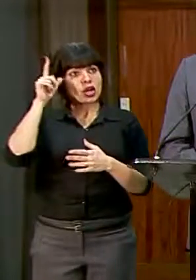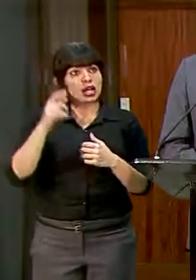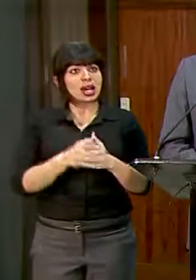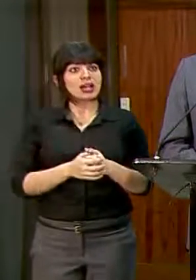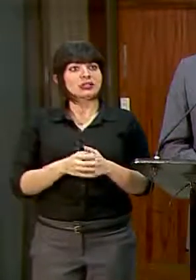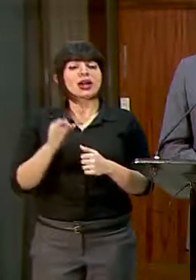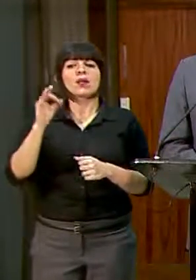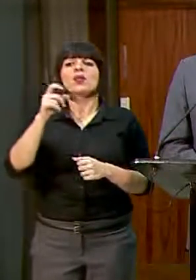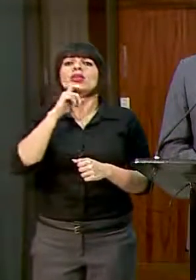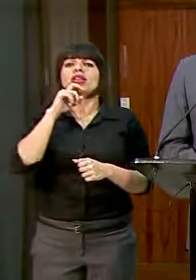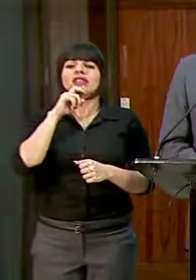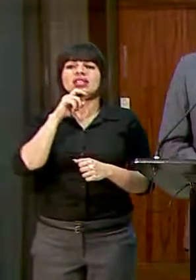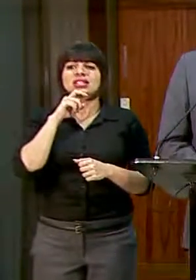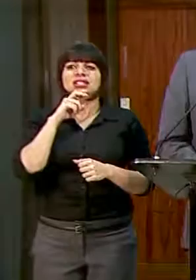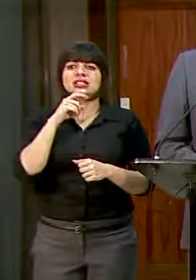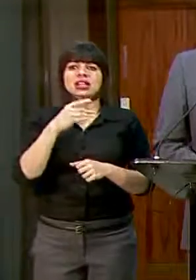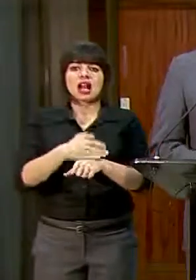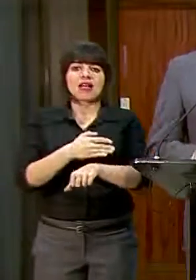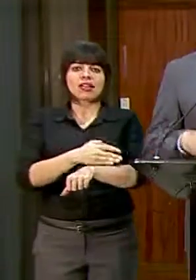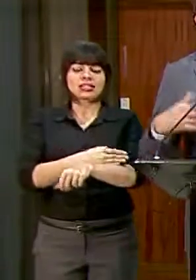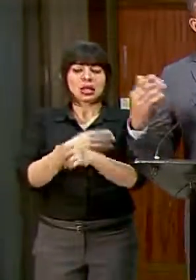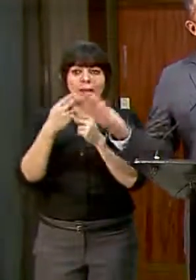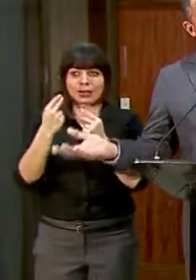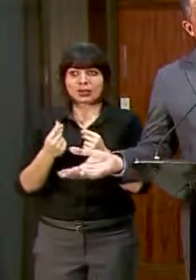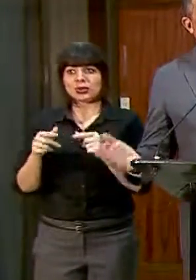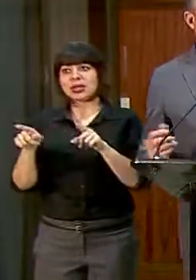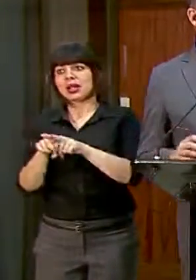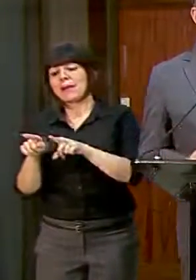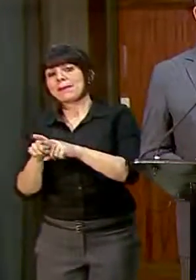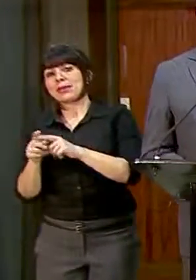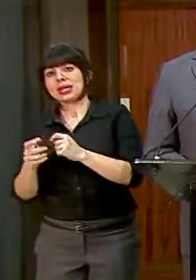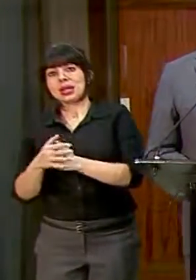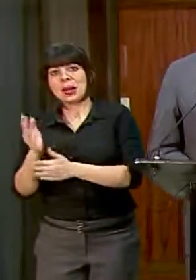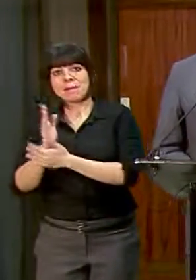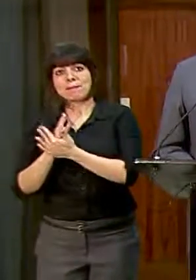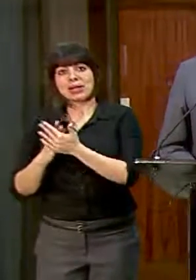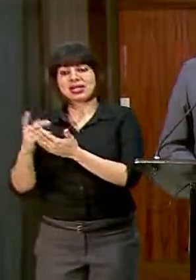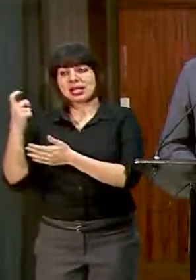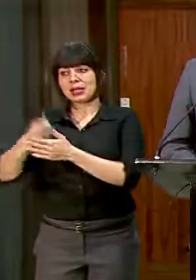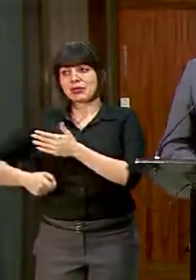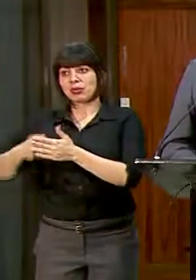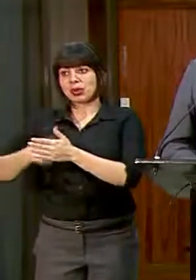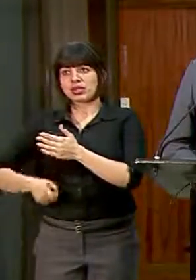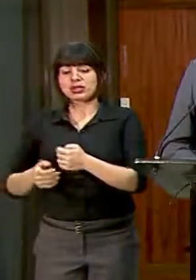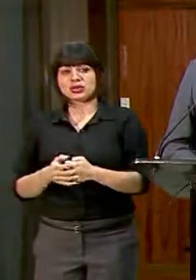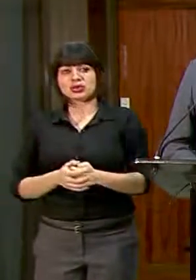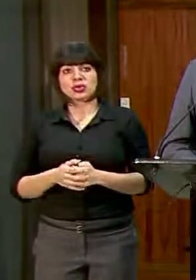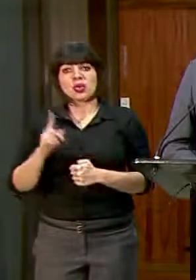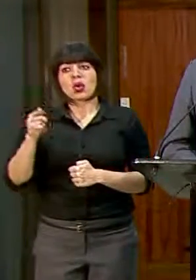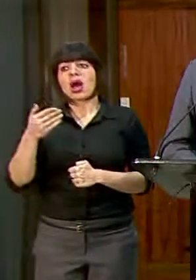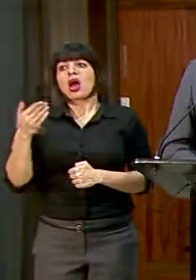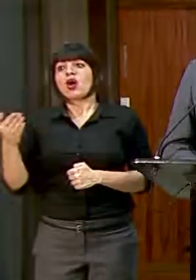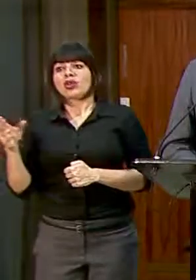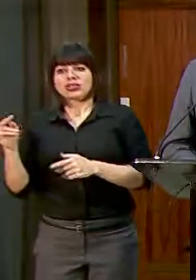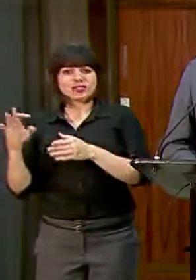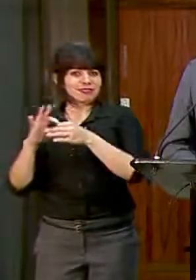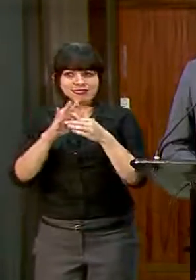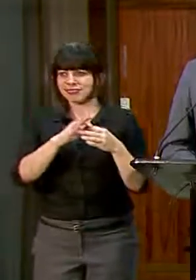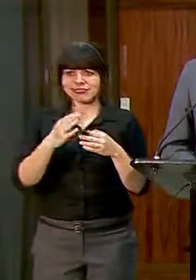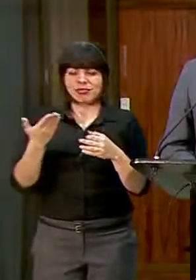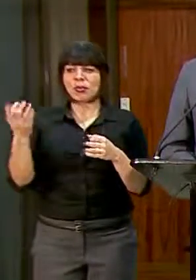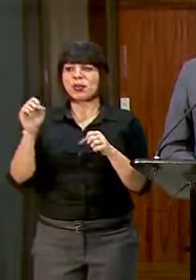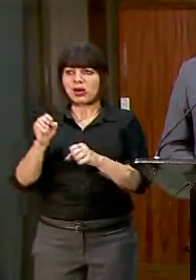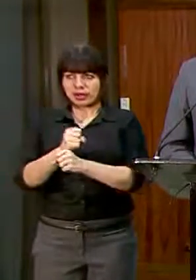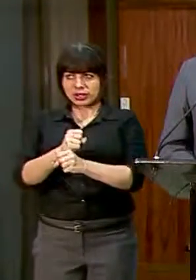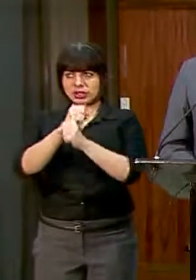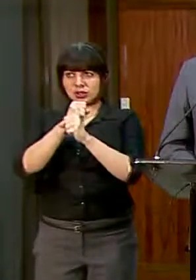será muy difícil avanzar tanto en presupuesto como en la parte tributaria. Una cosa no conlleva a la otra. Puedo